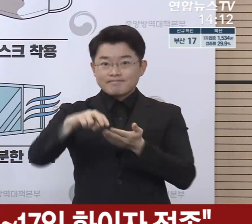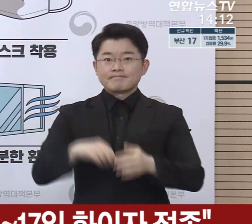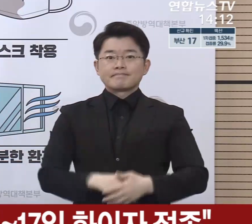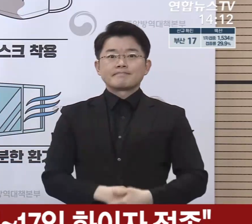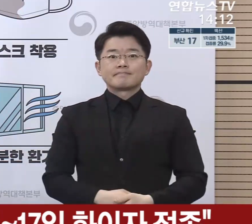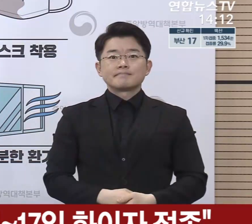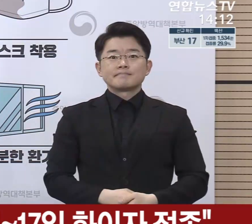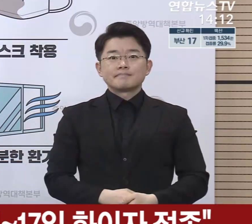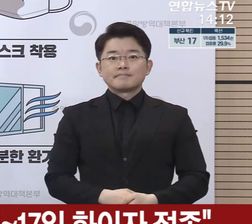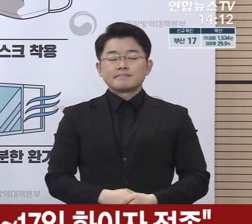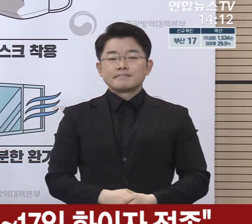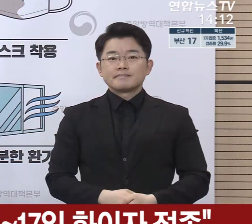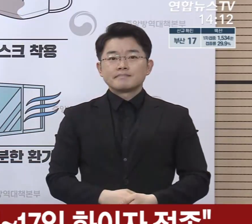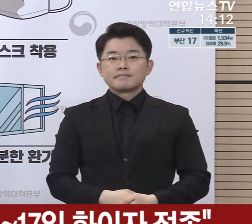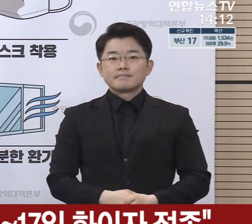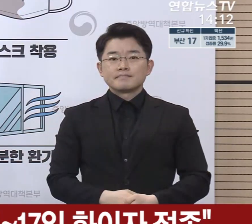하겠습니다.